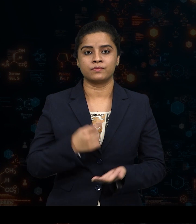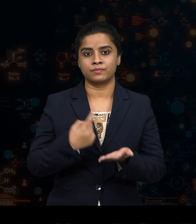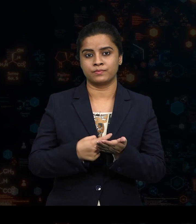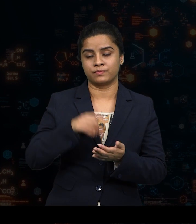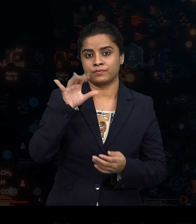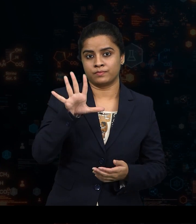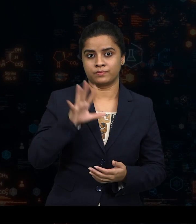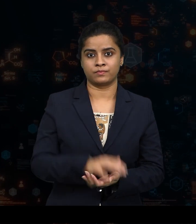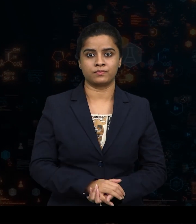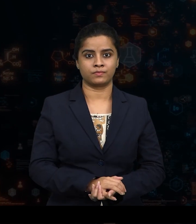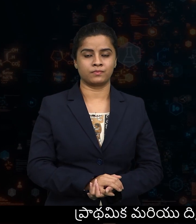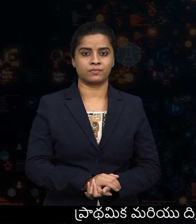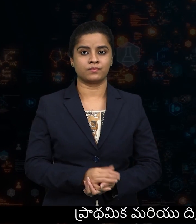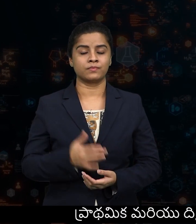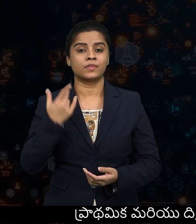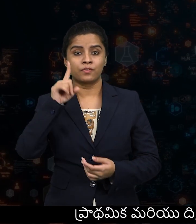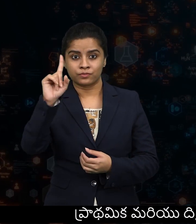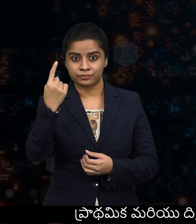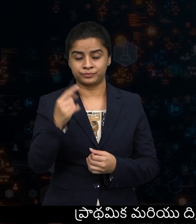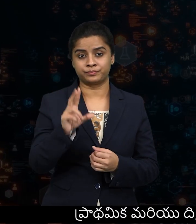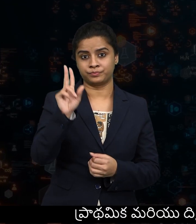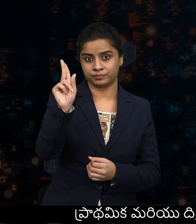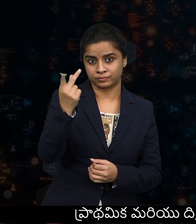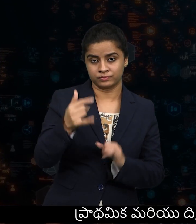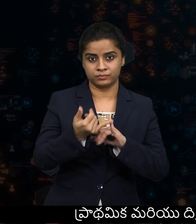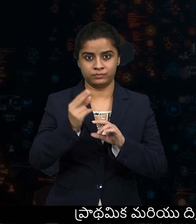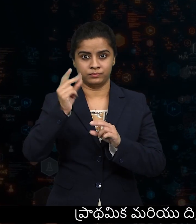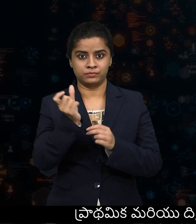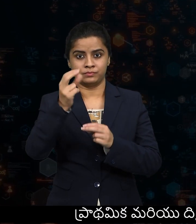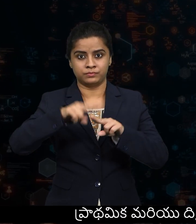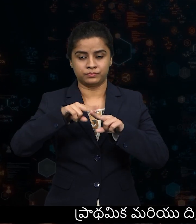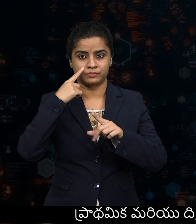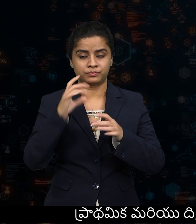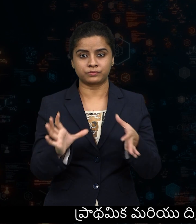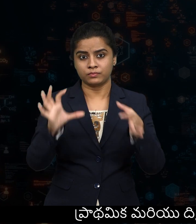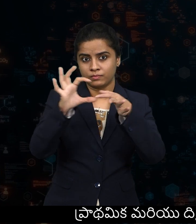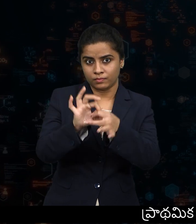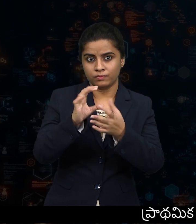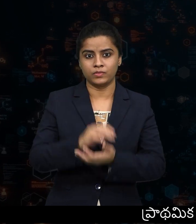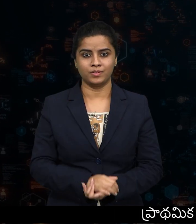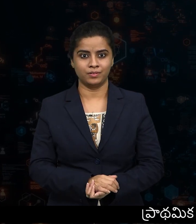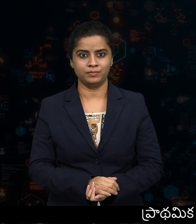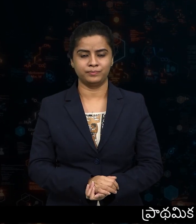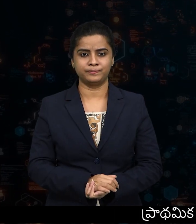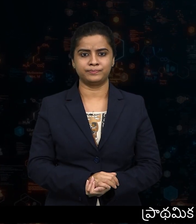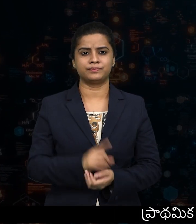నియమం 5. ప్రాథమిక మరియు ద్వితీయ పరపదాలను కలిపినప్పుడు ప్రాథమిక పరపదం యొక్క